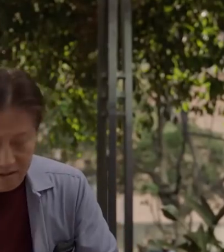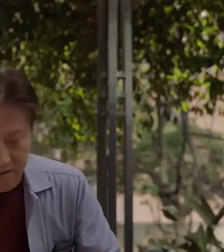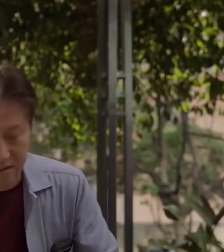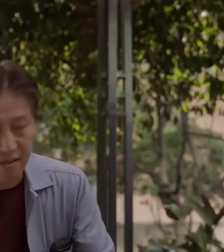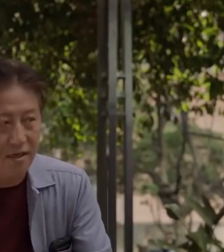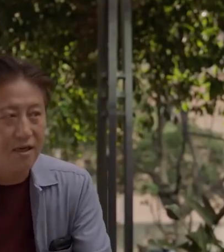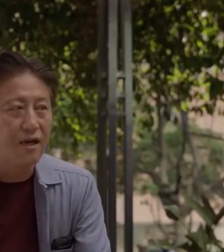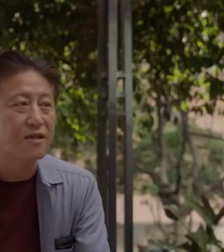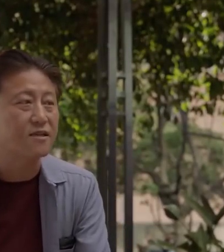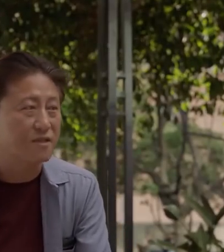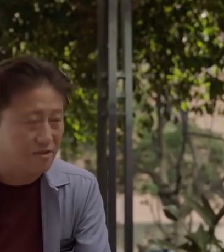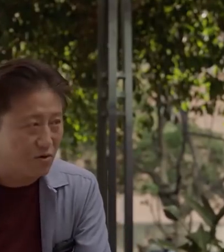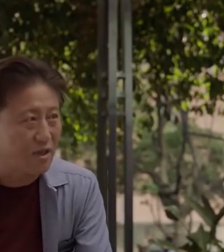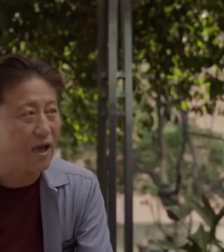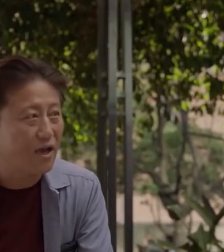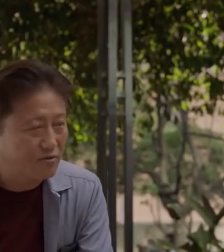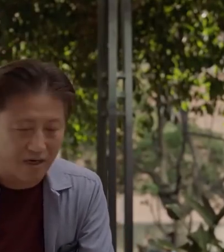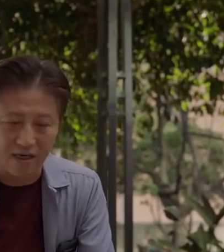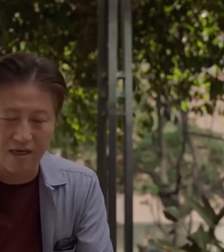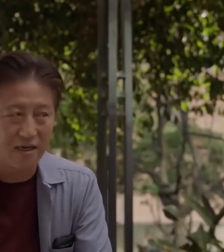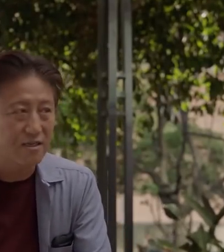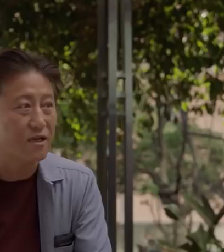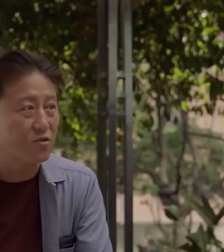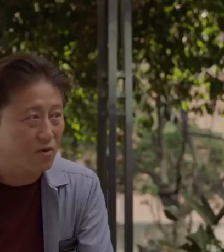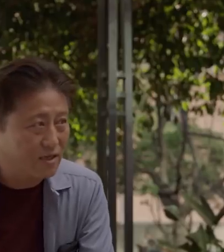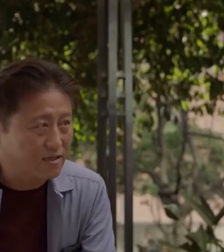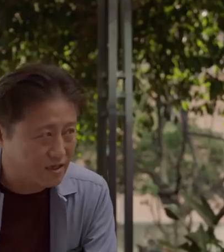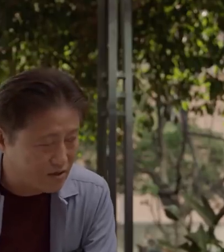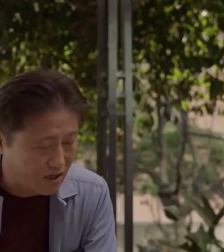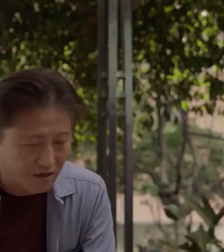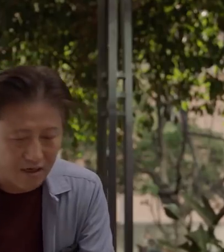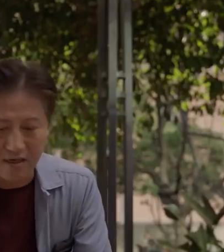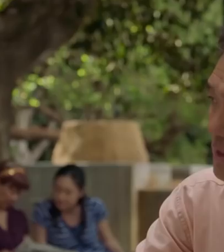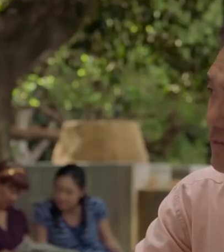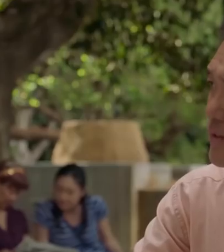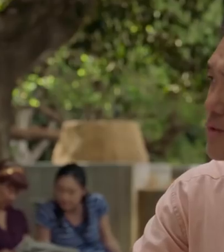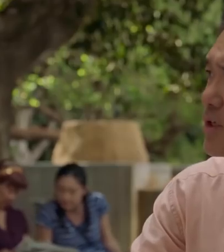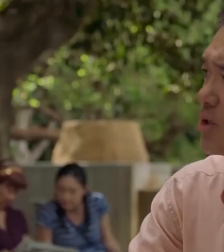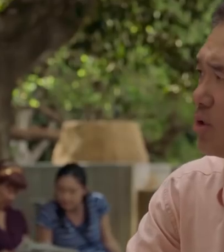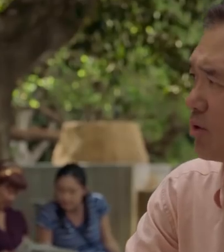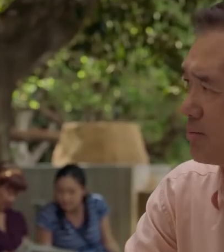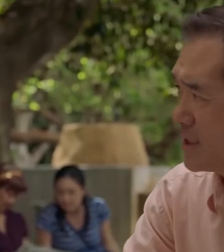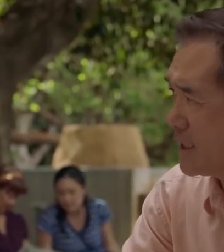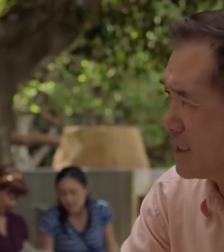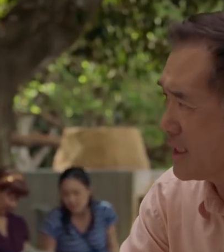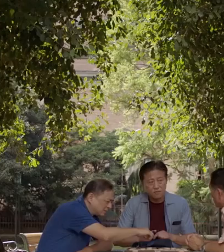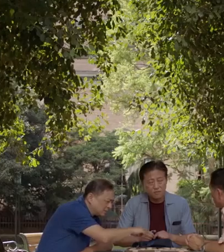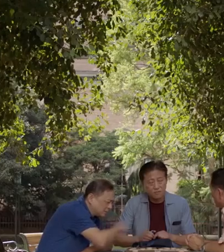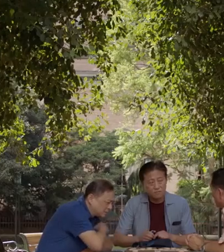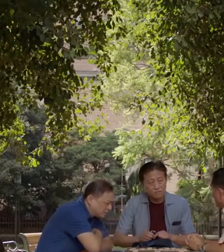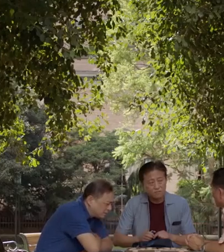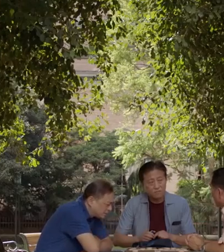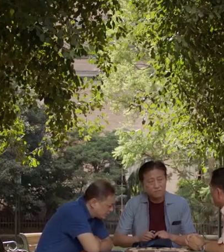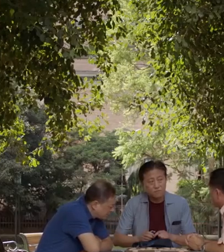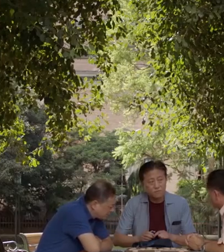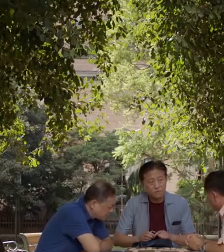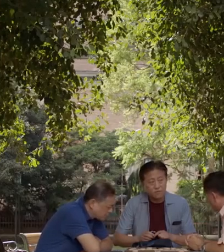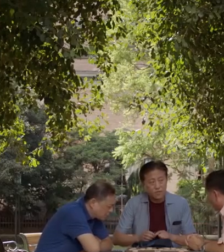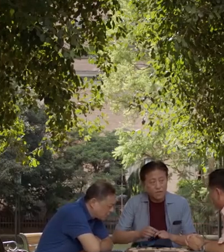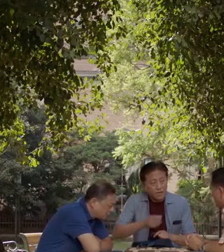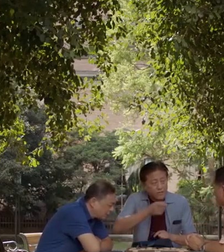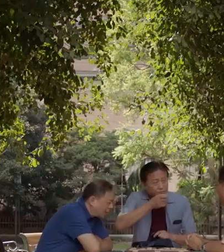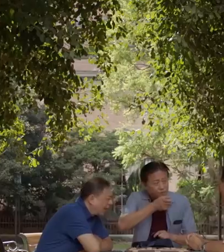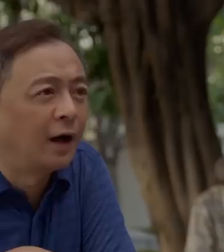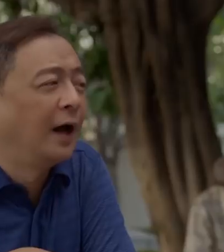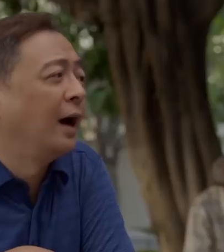怎么又晚了？ 这诊所太远了，这里多开几间就好了。 政府里需要有我们的人，需求才会被听